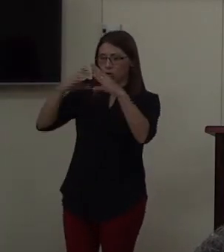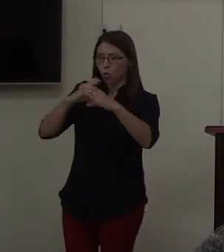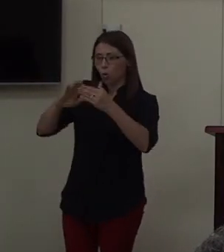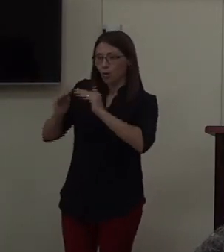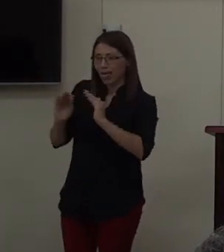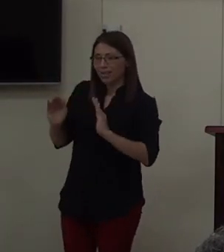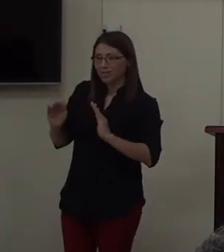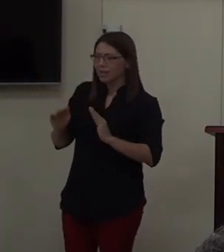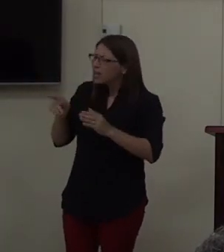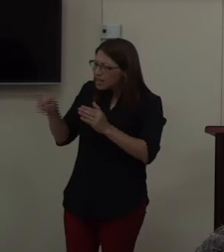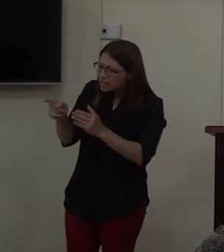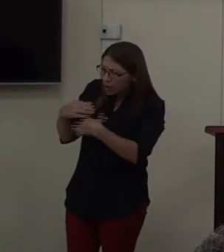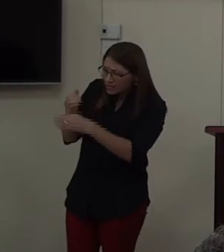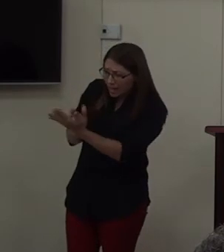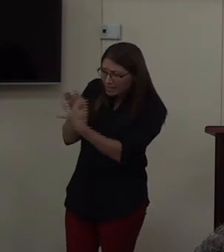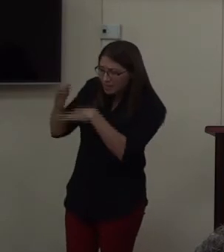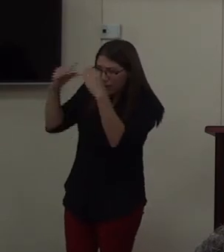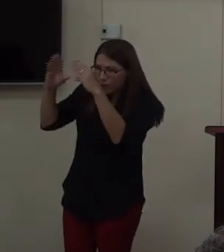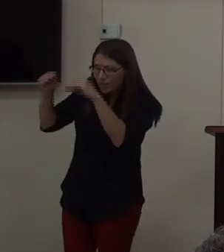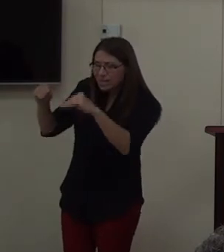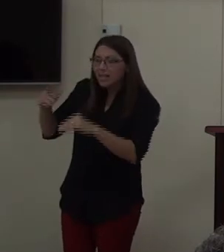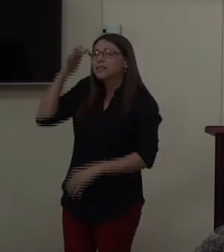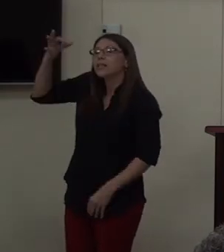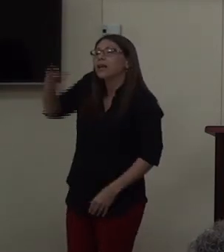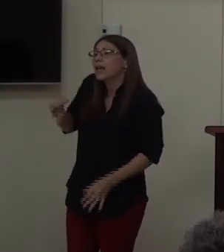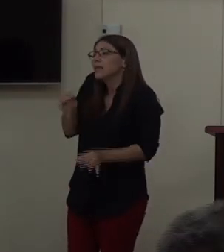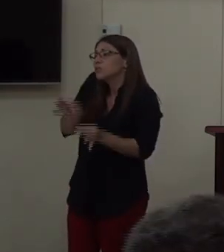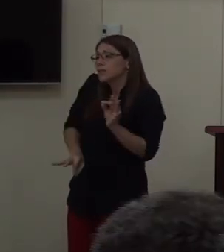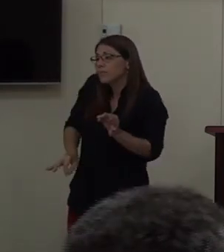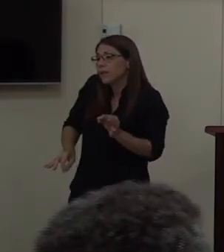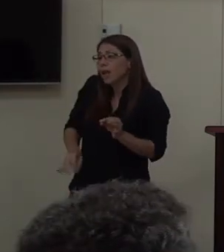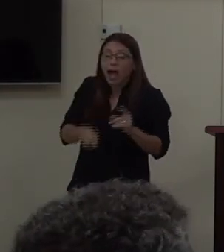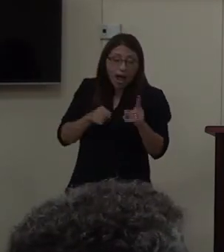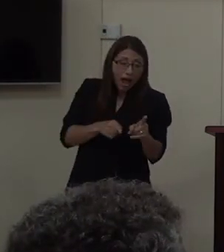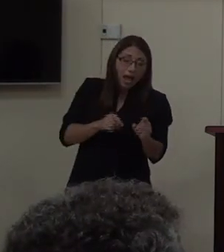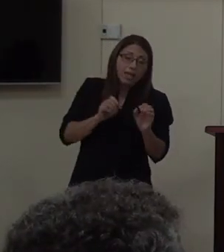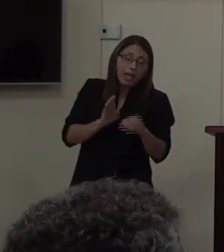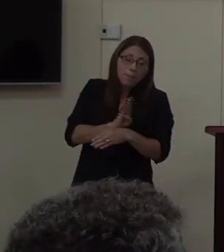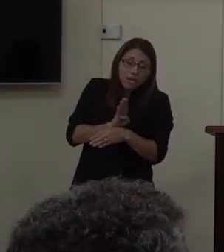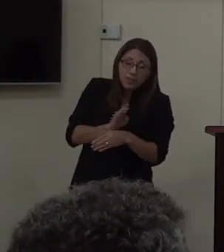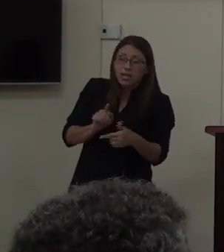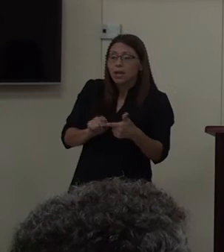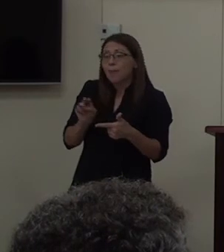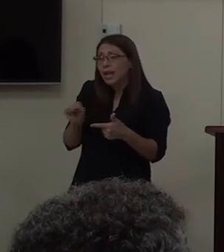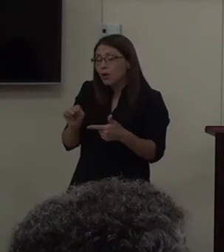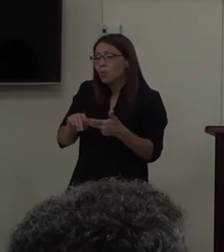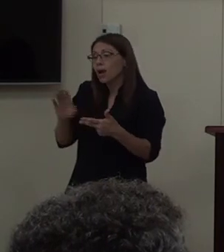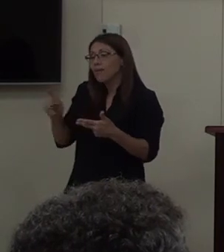la información a las comunidades pasa por creer que simplemente se puede decir en libro, en maleco, en cabeca, lo mismo que dice la ley en